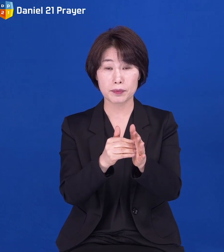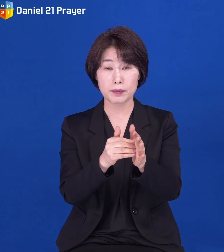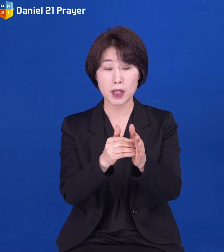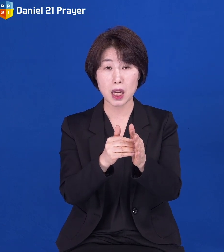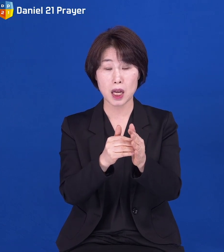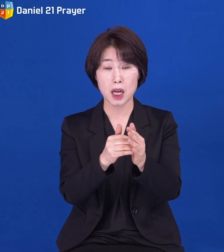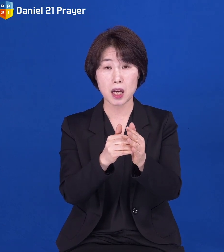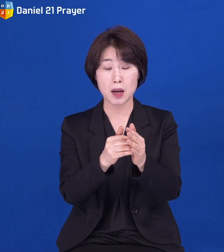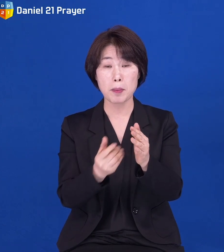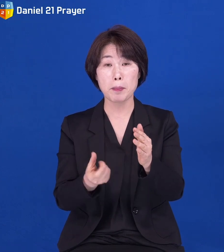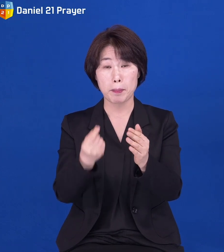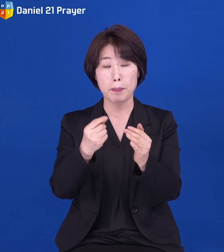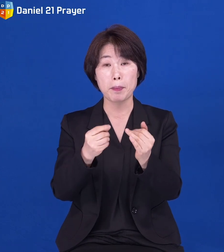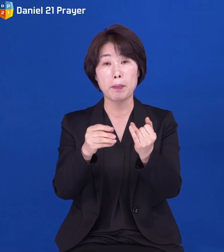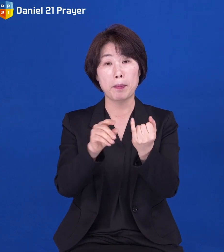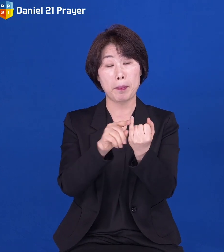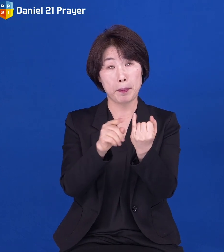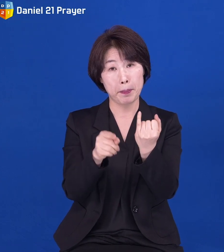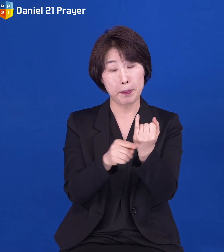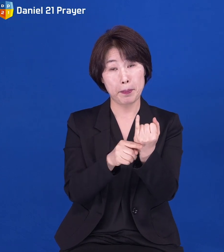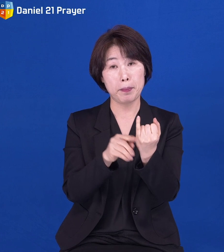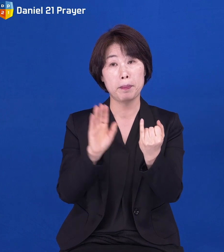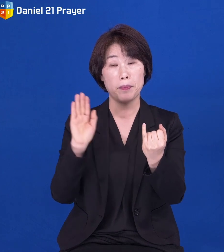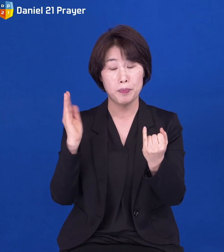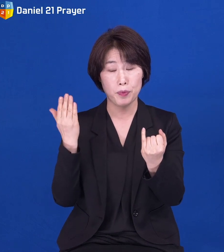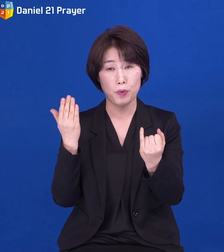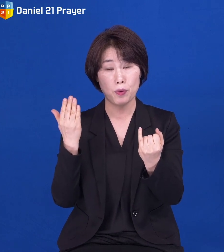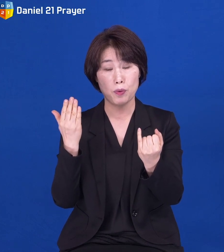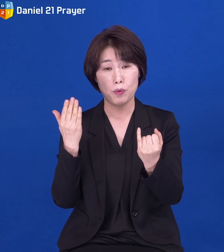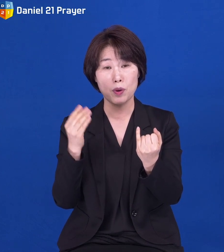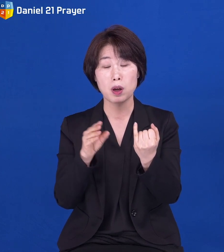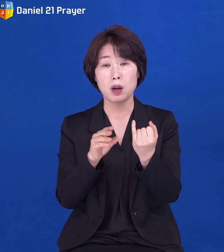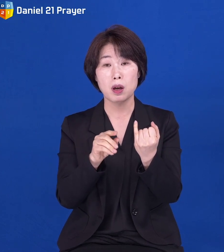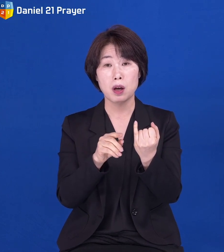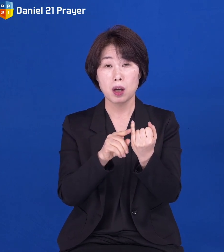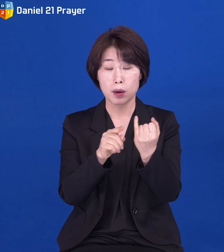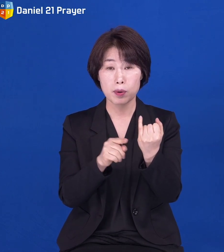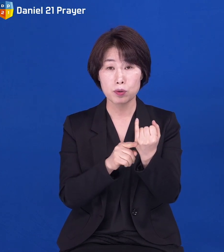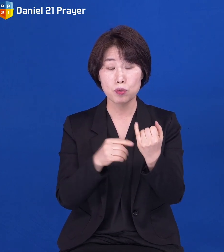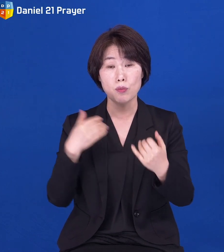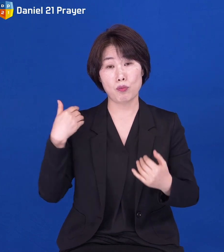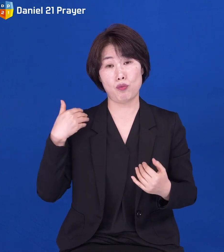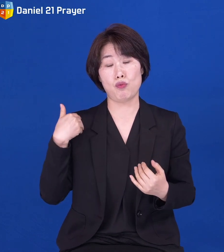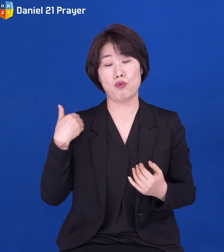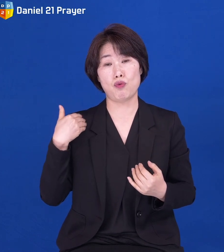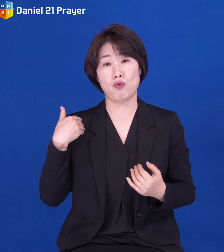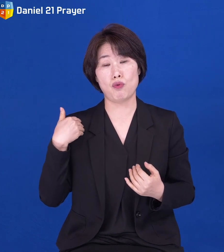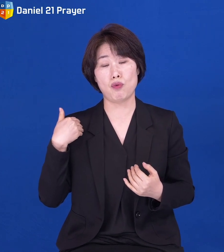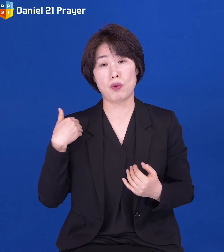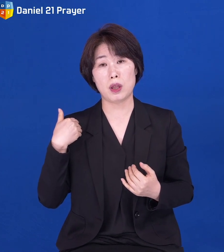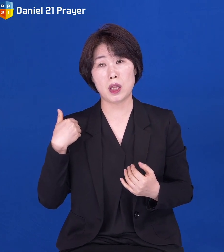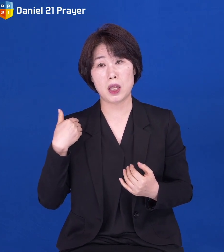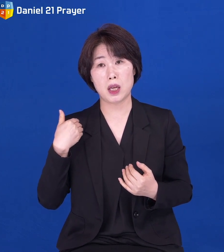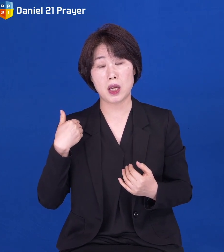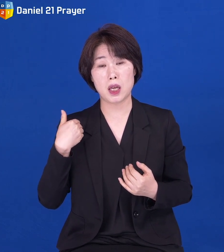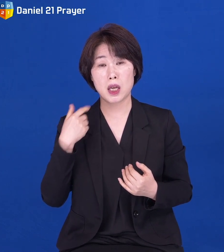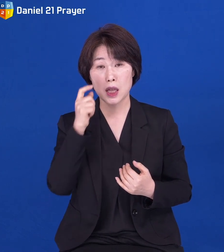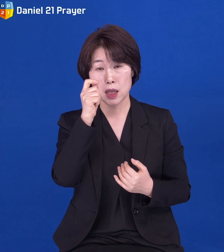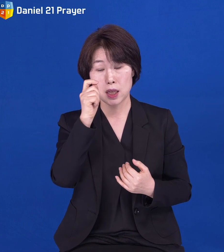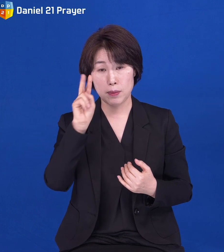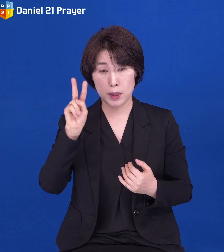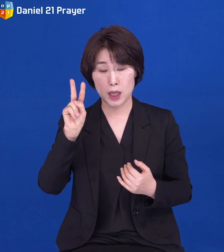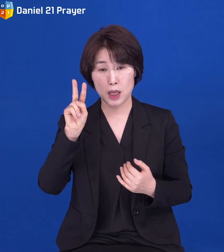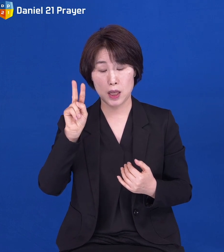임신이 됐어요. 그래서 이제 임신한지 모르고 작품 활동을 했죠. 외과 의사 봉달이라는 작품을 오케이를